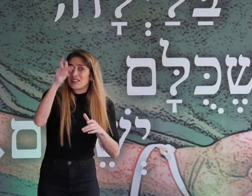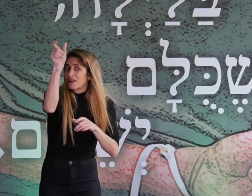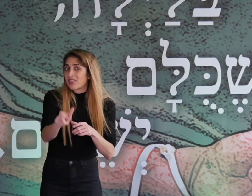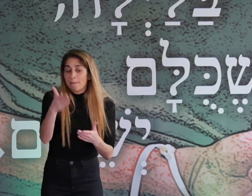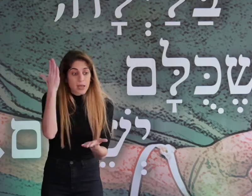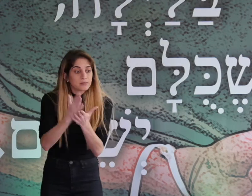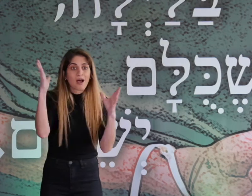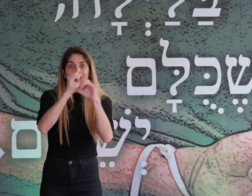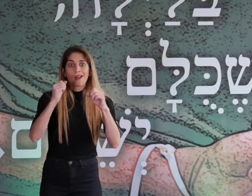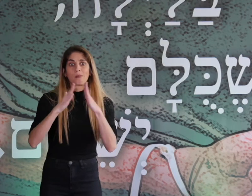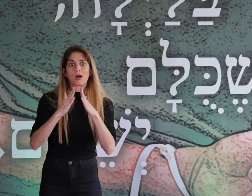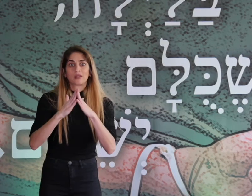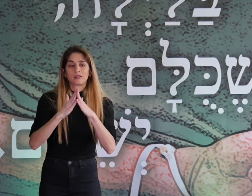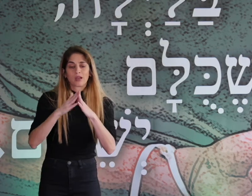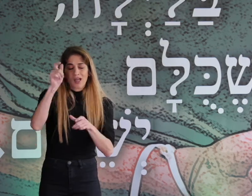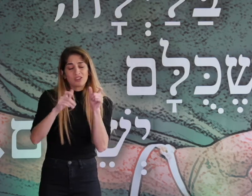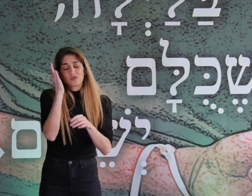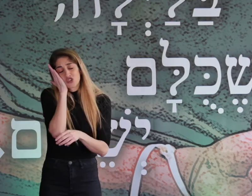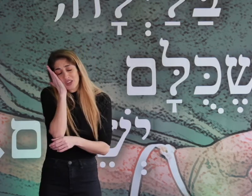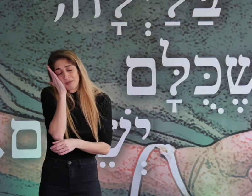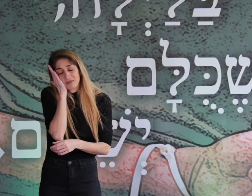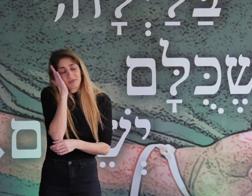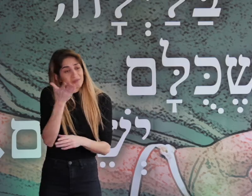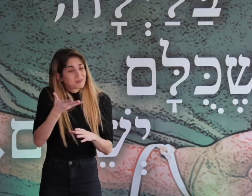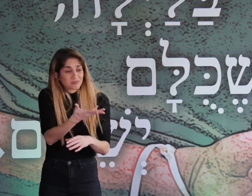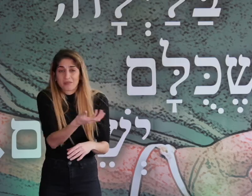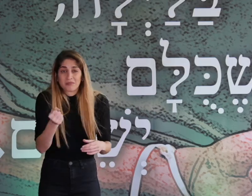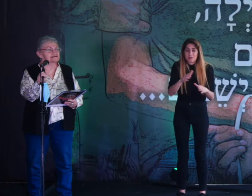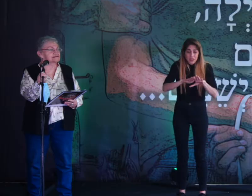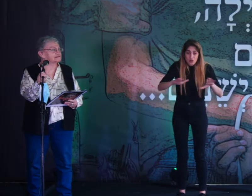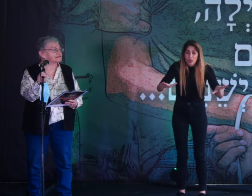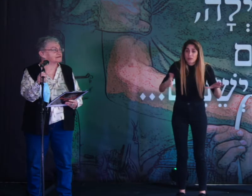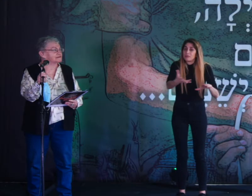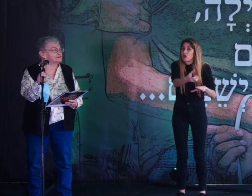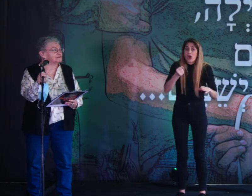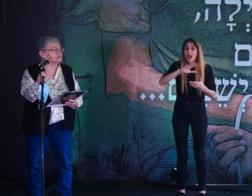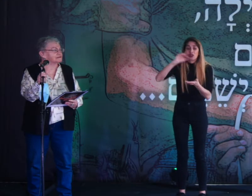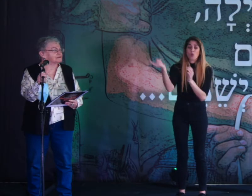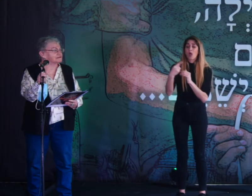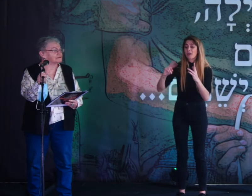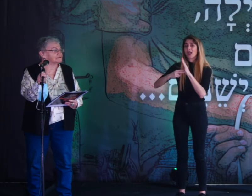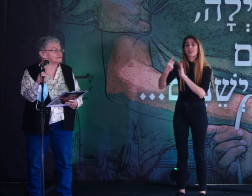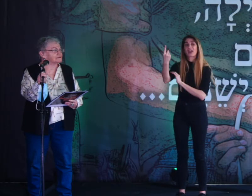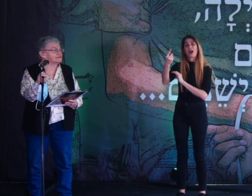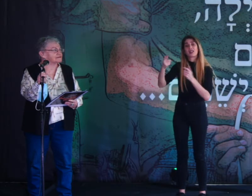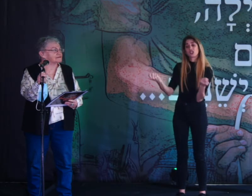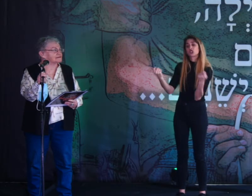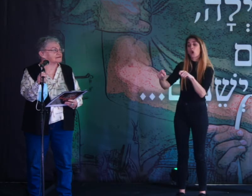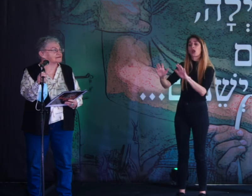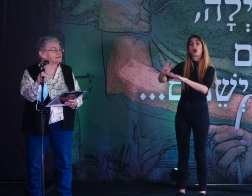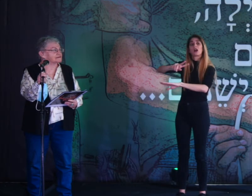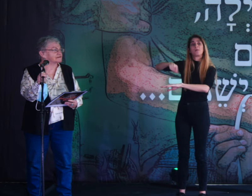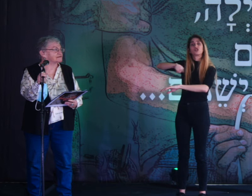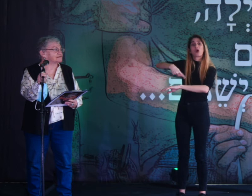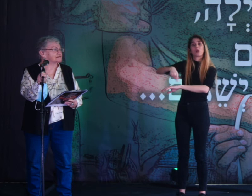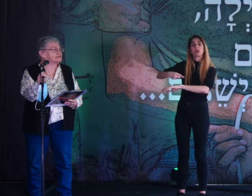לבית, אנשים ישנים, אתה מוציא אותם מהמיטות, מכניס את כולם לאותו חדר, סוגר אותם בחדר לחמש שעות,